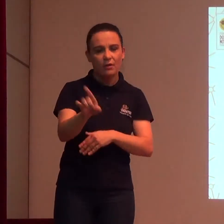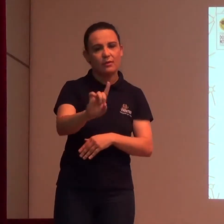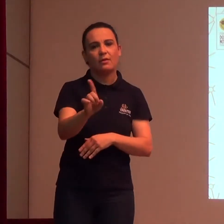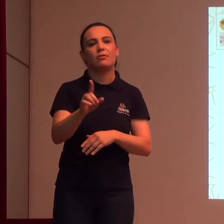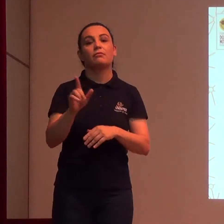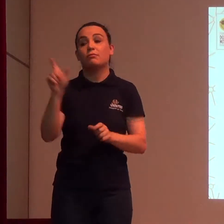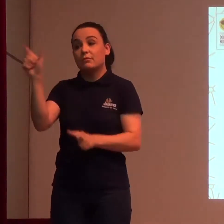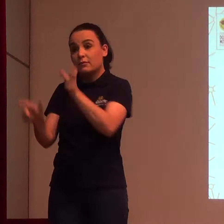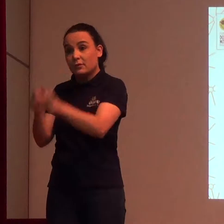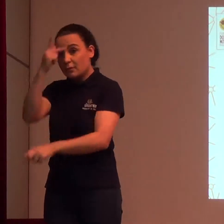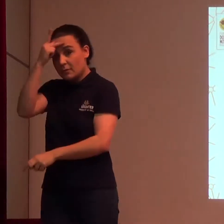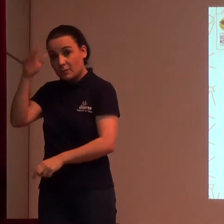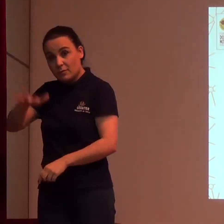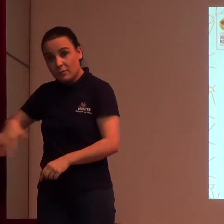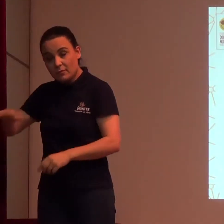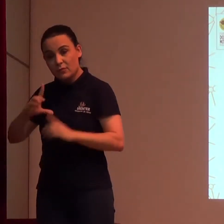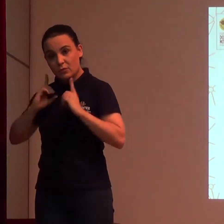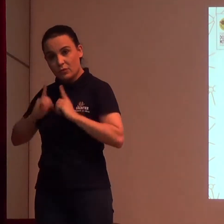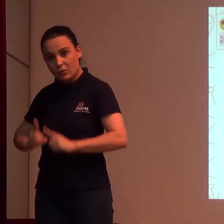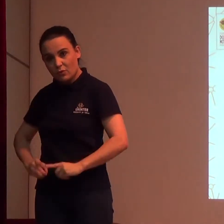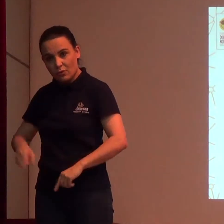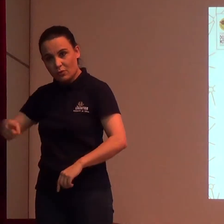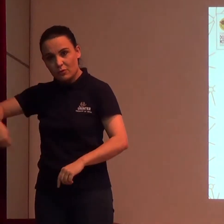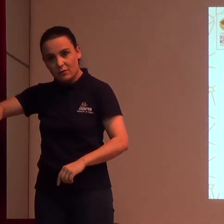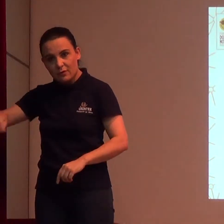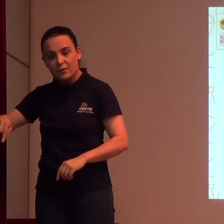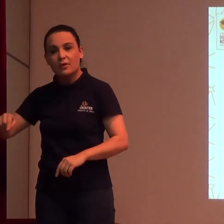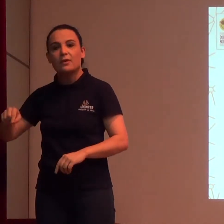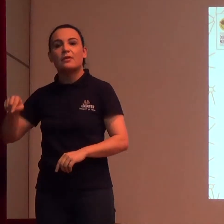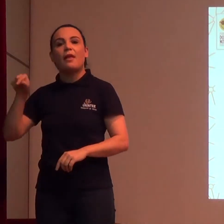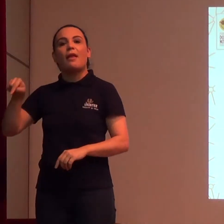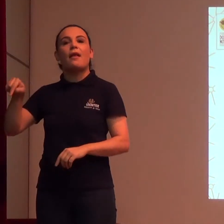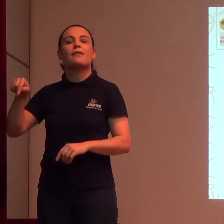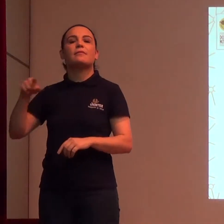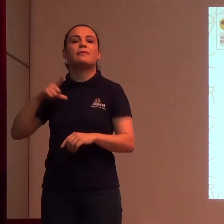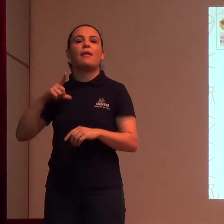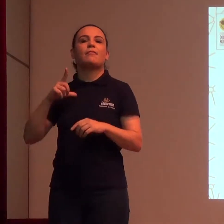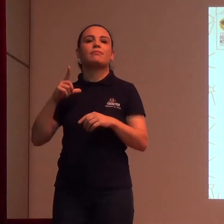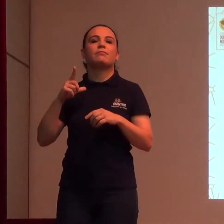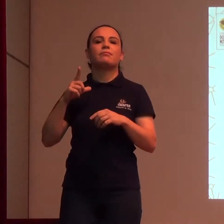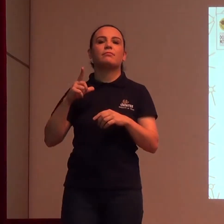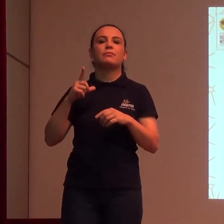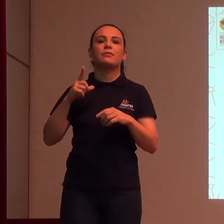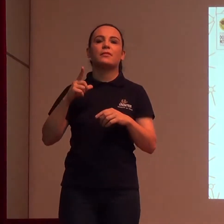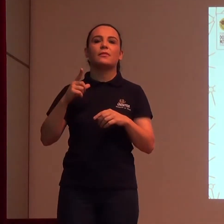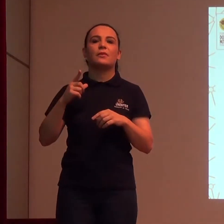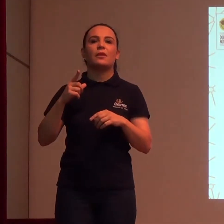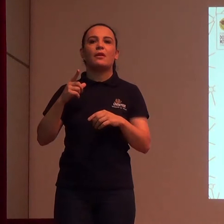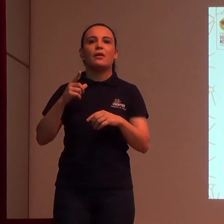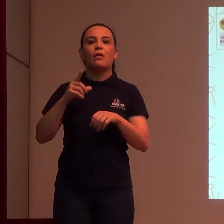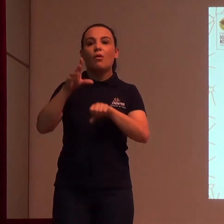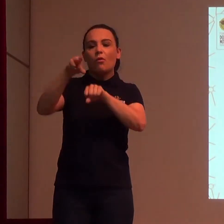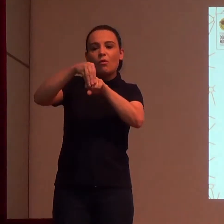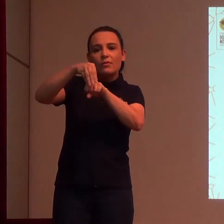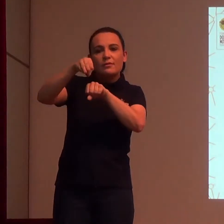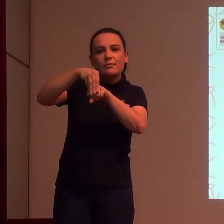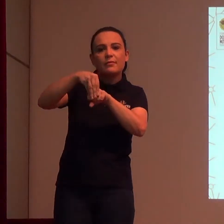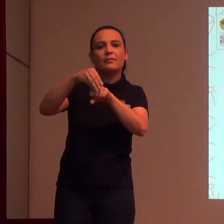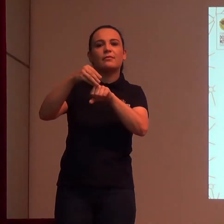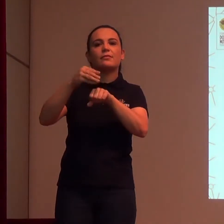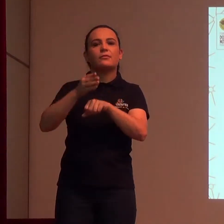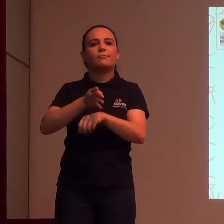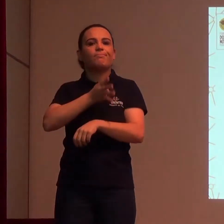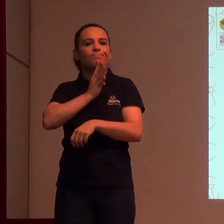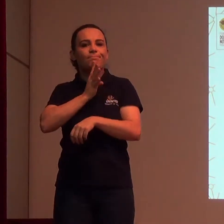qualificada de pessoas com deficiência. Acaba sendo um treinamento das empresas, da sua área de recursos